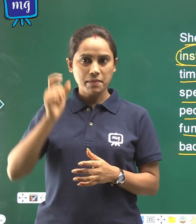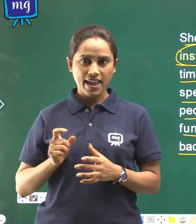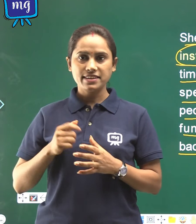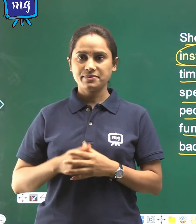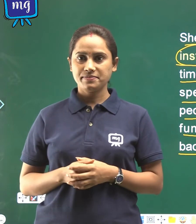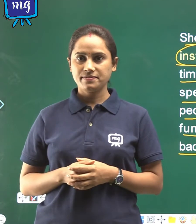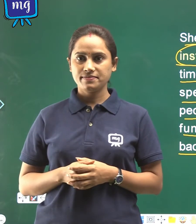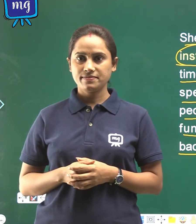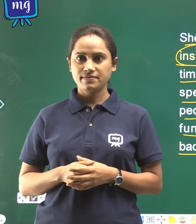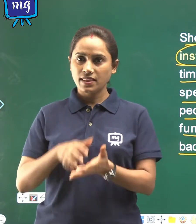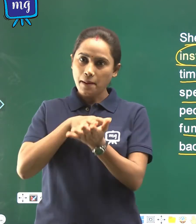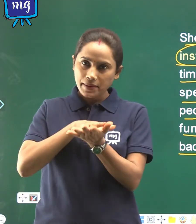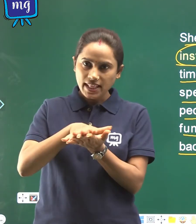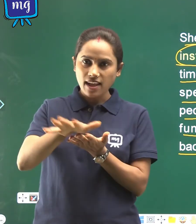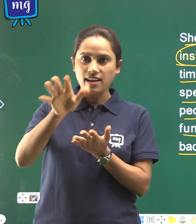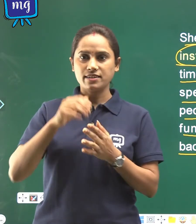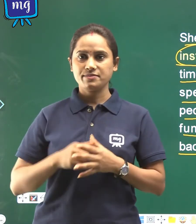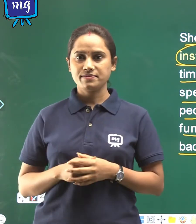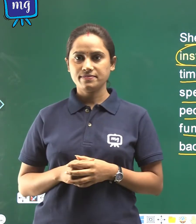स्पेंड, बिताना.